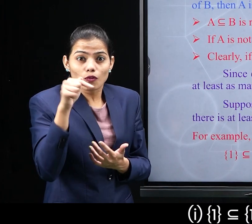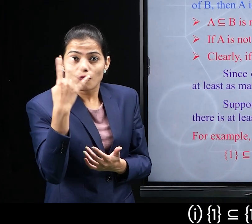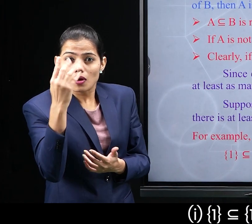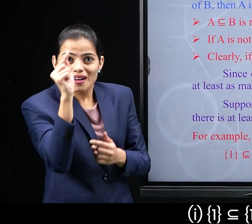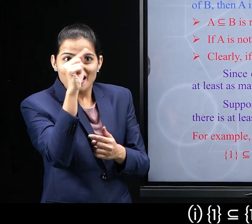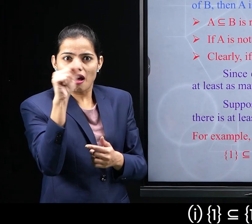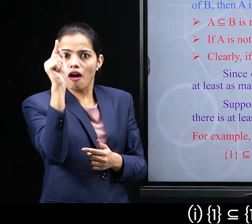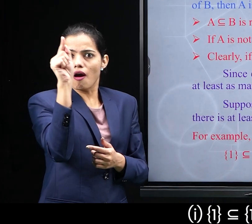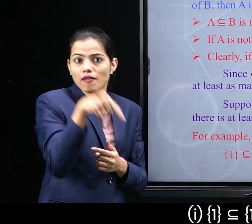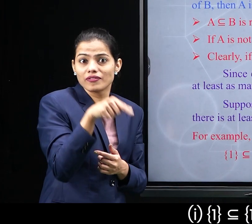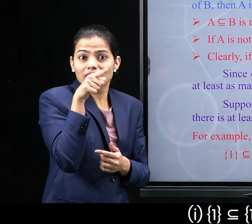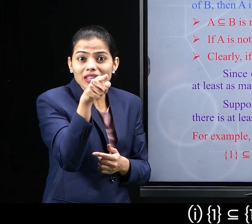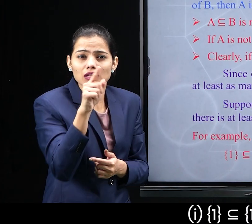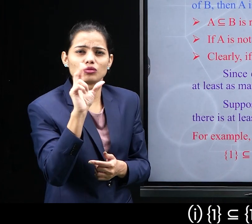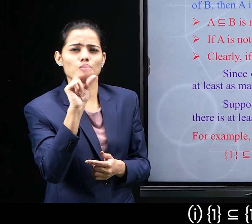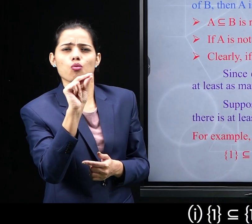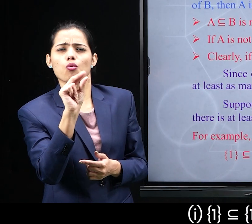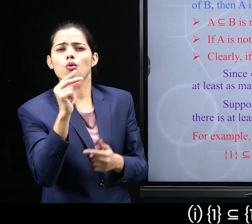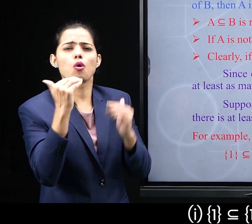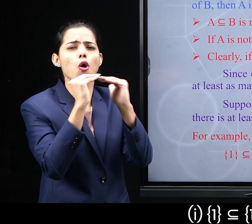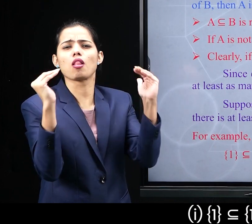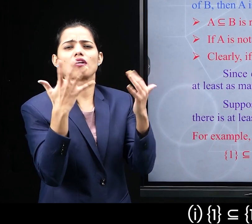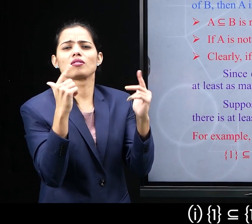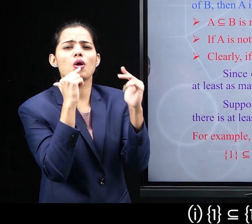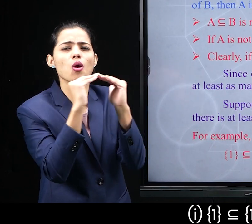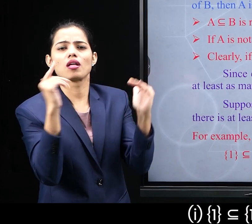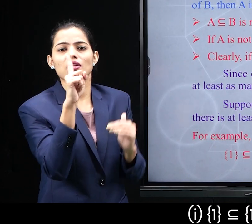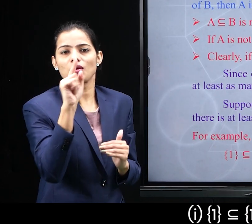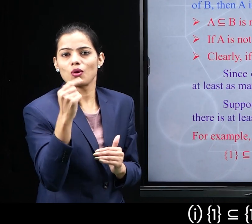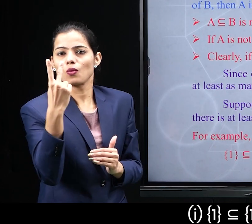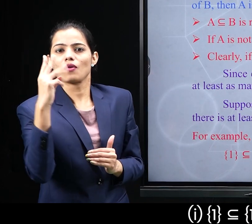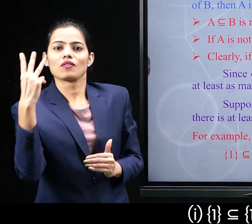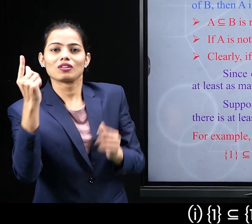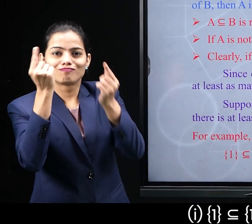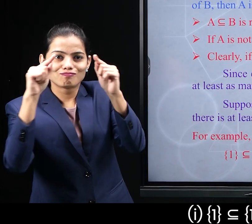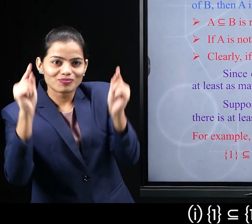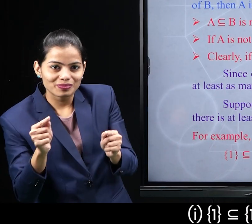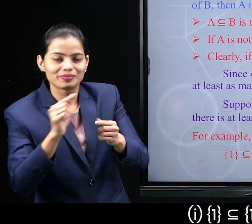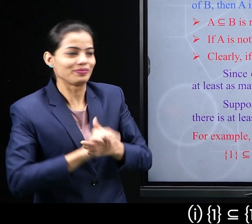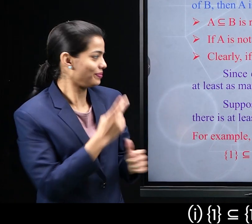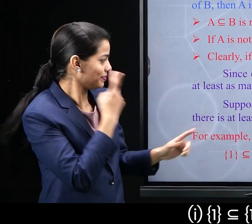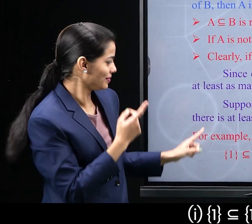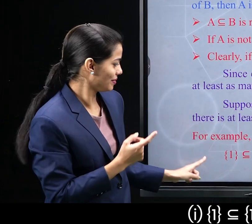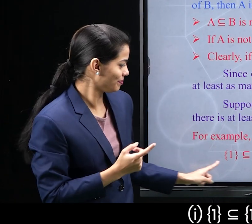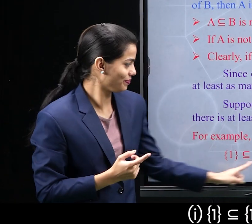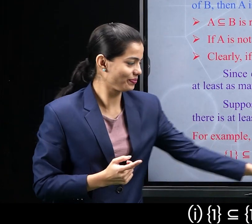3. வரிசை எண் 2. சுருள் அடைப்புக்குறிக்குள் 2, 4 உட்கணம் அல்ல சுருள்